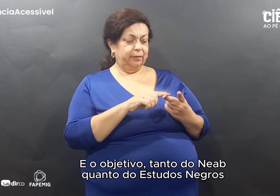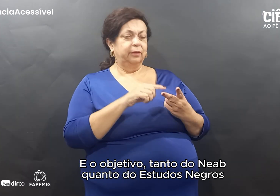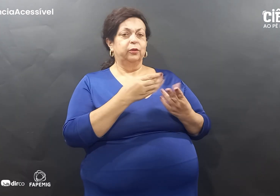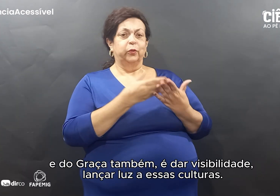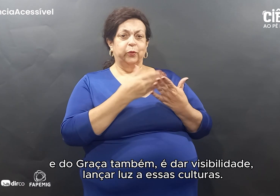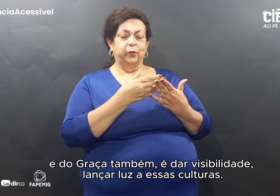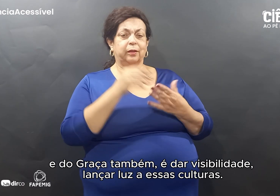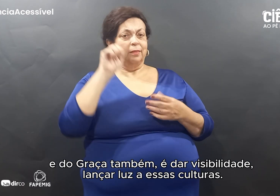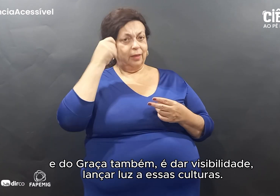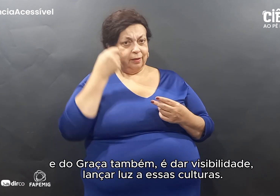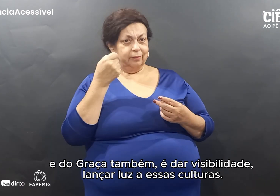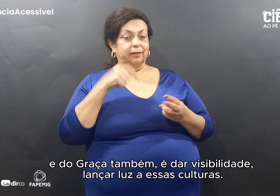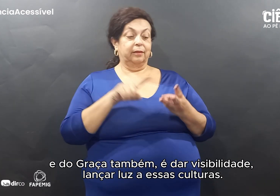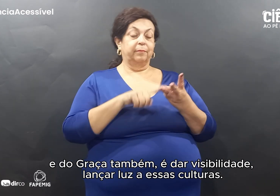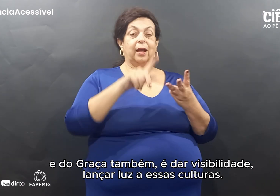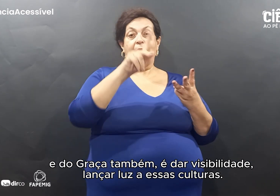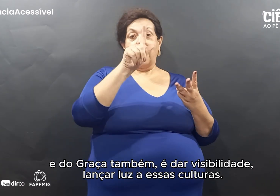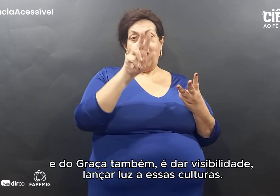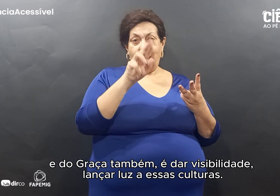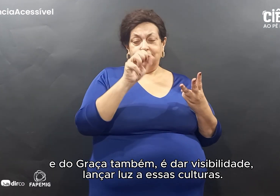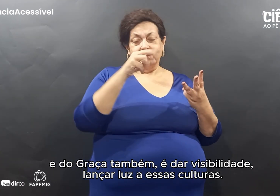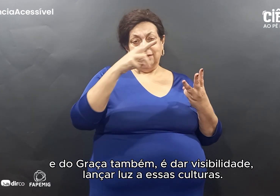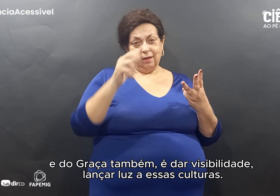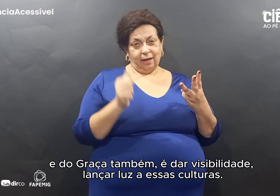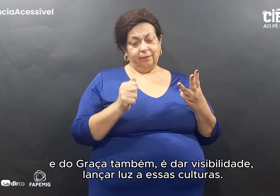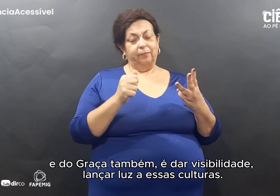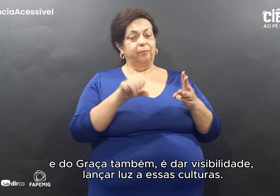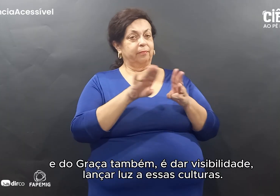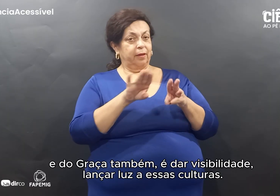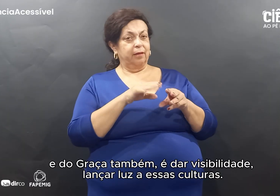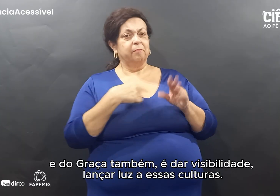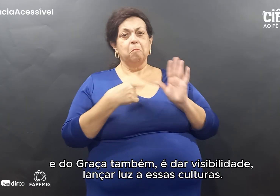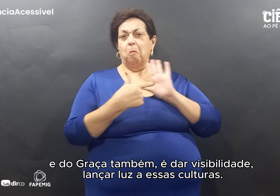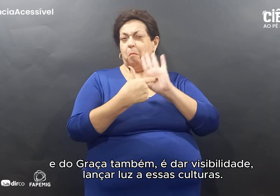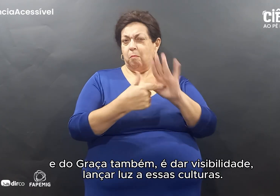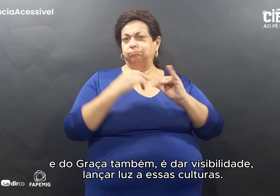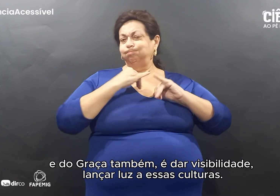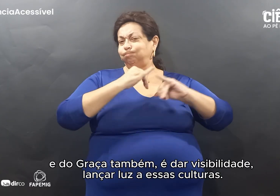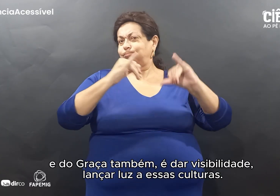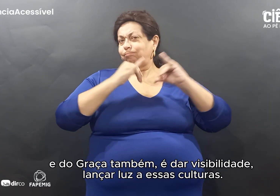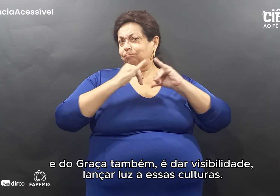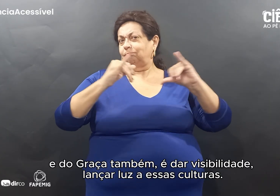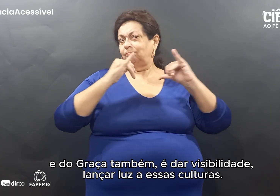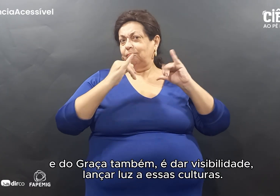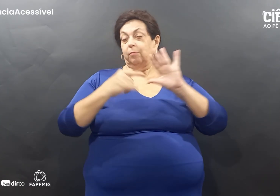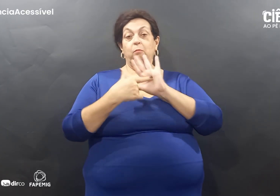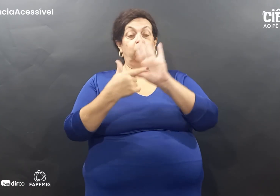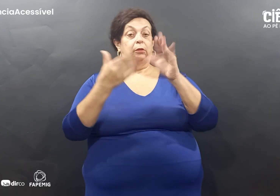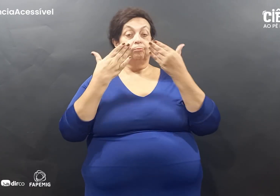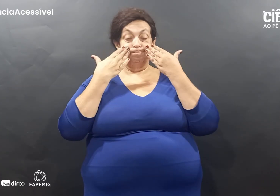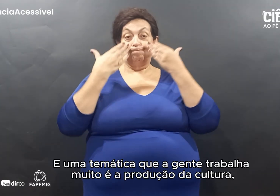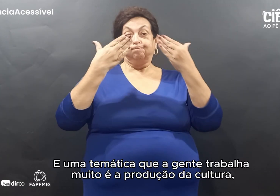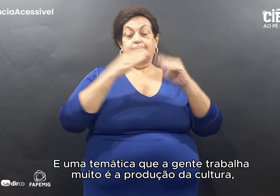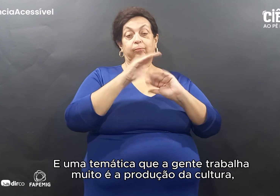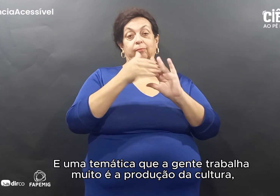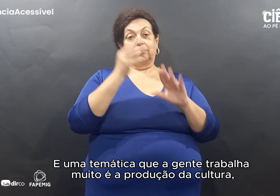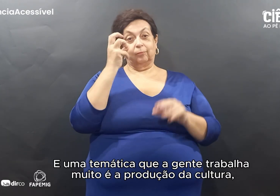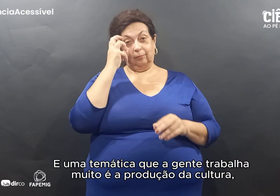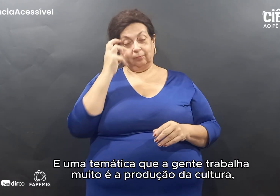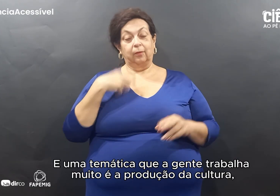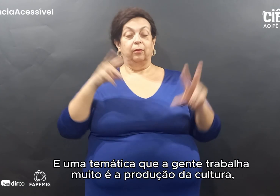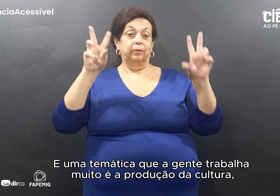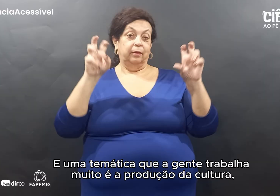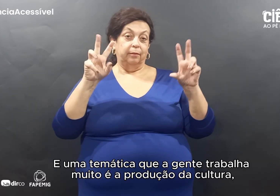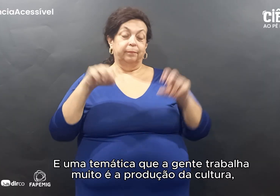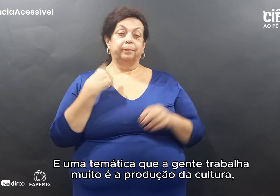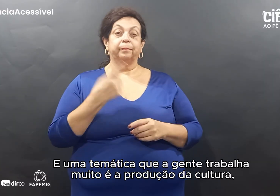Negros e do Graça também é dar visibilidade, né? Lançar luz a essas culturas. E uma temática,